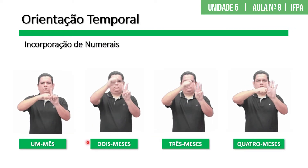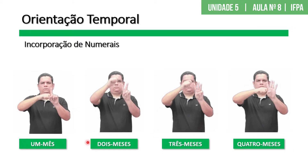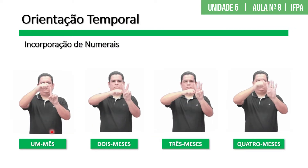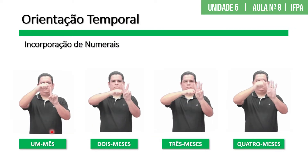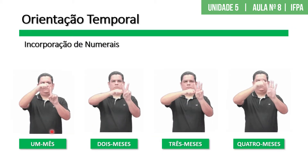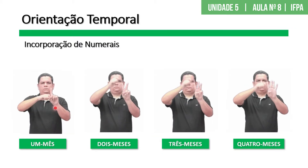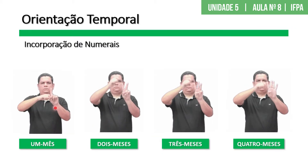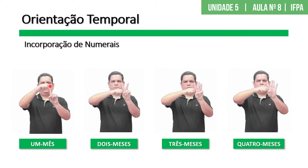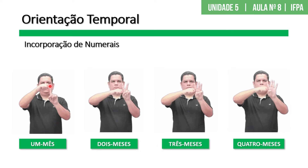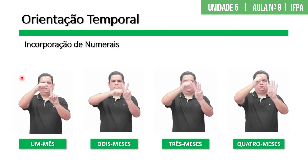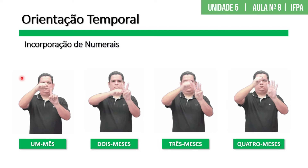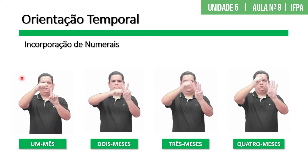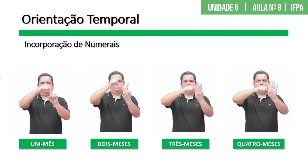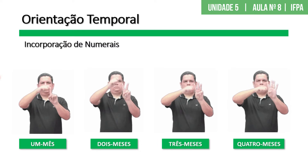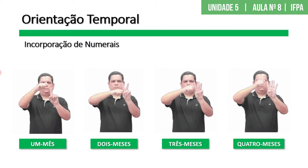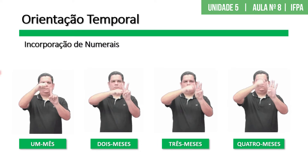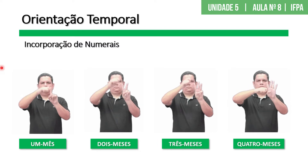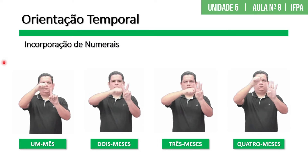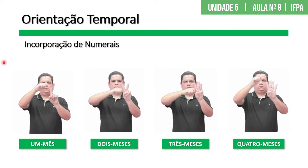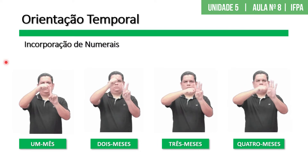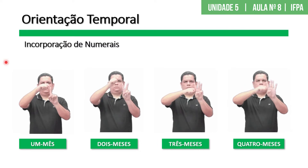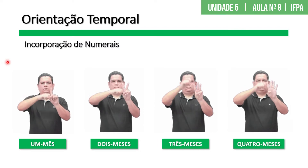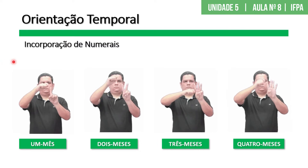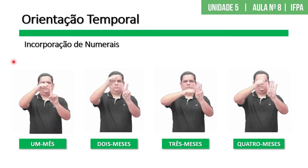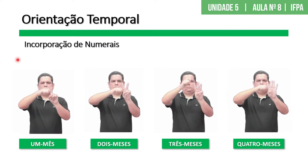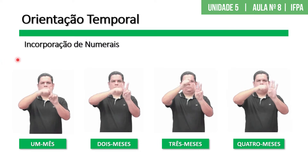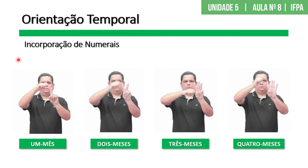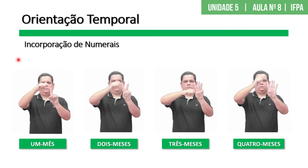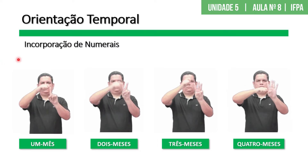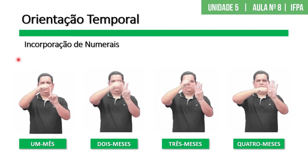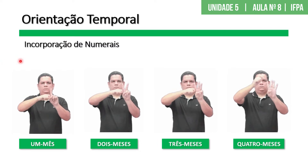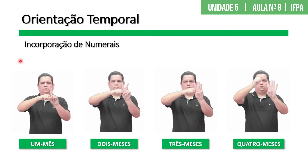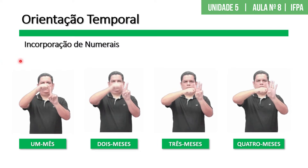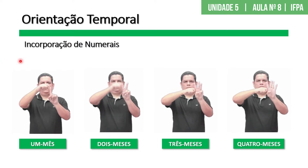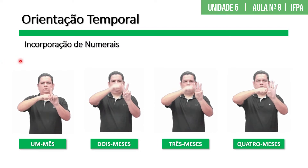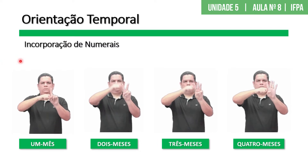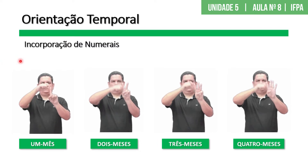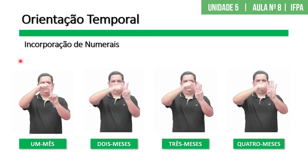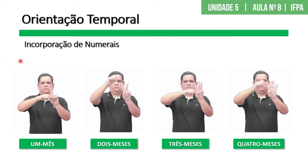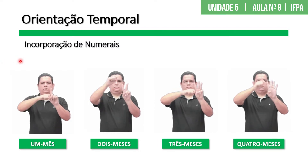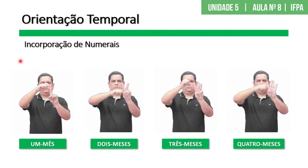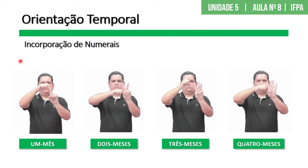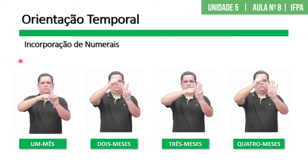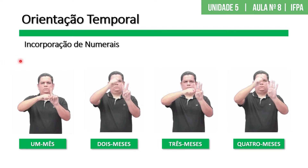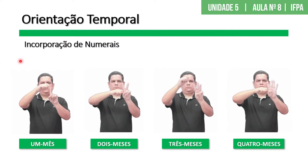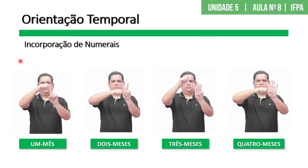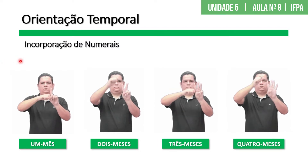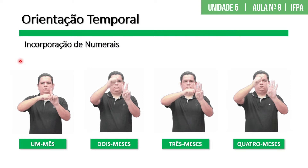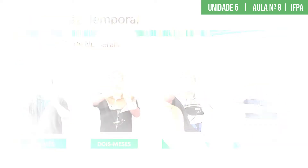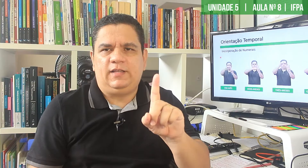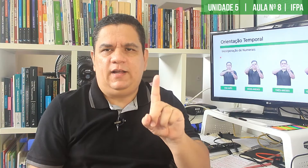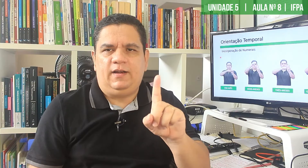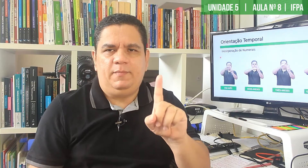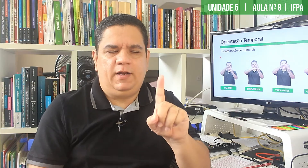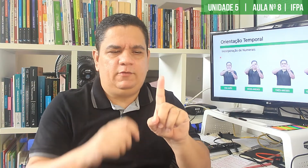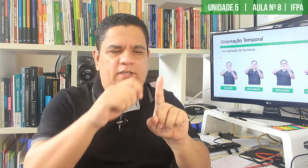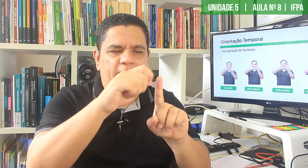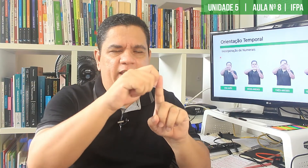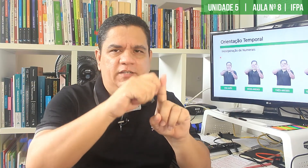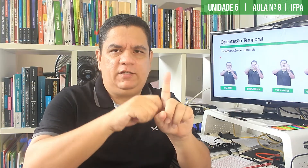Depois eu tenho a incorporação dos numerais no sinal de mês, tá? Lembrando que este é o